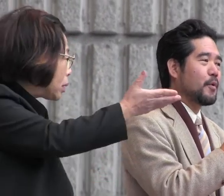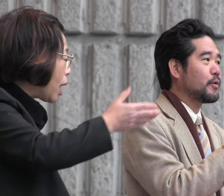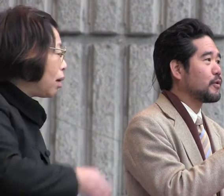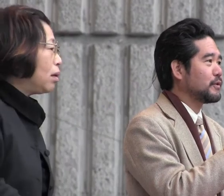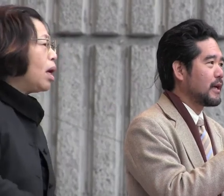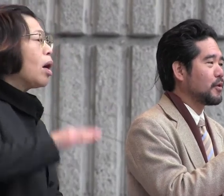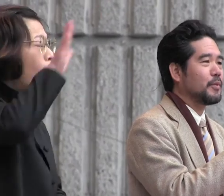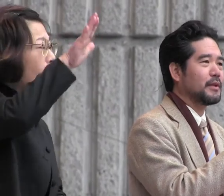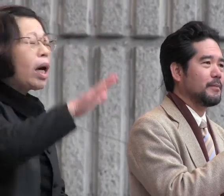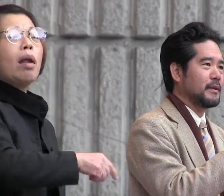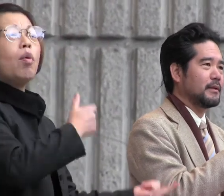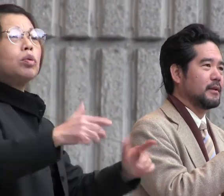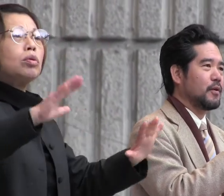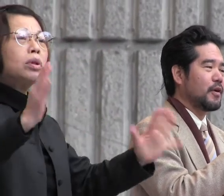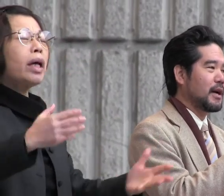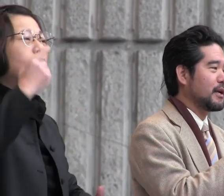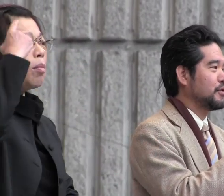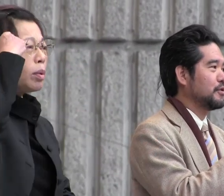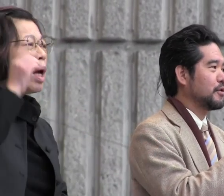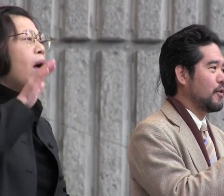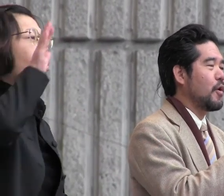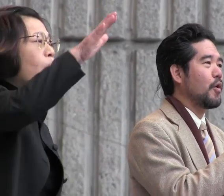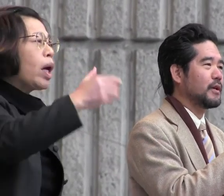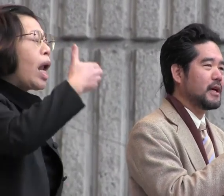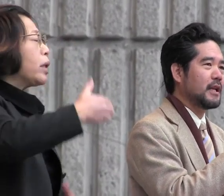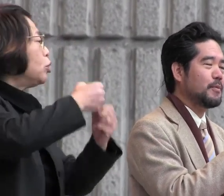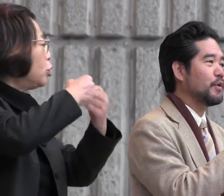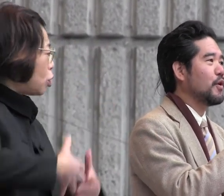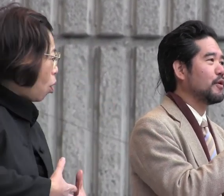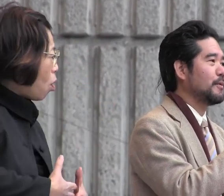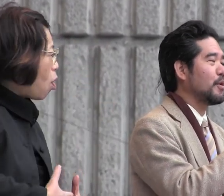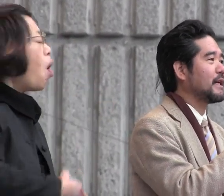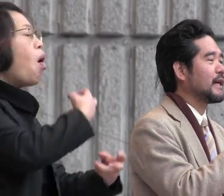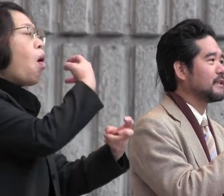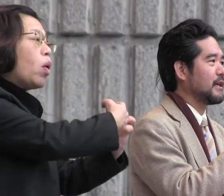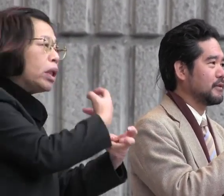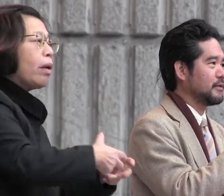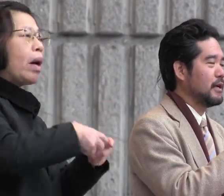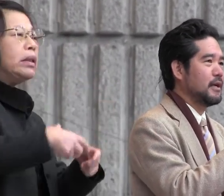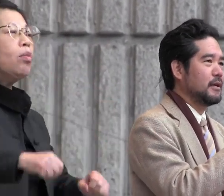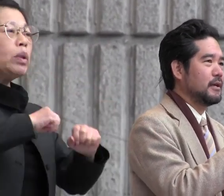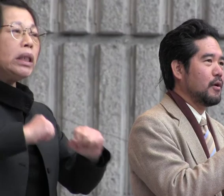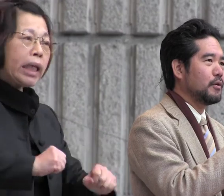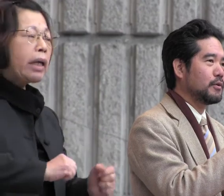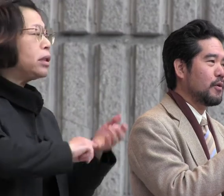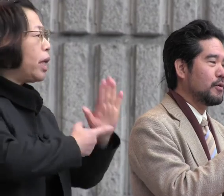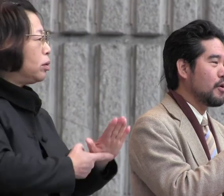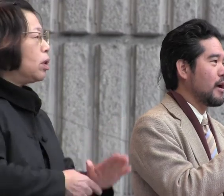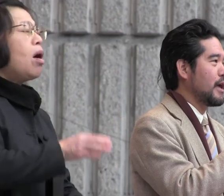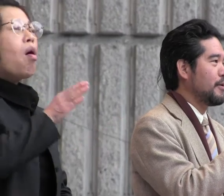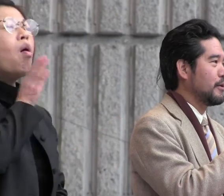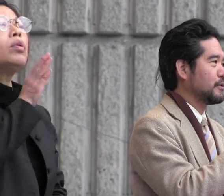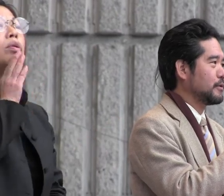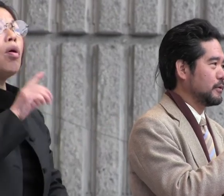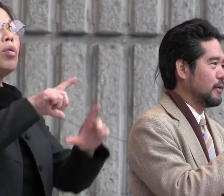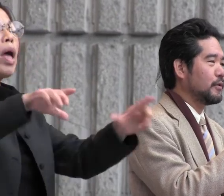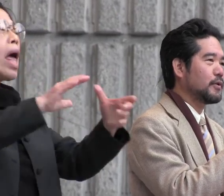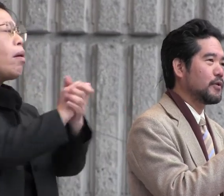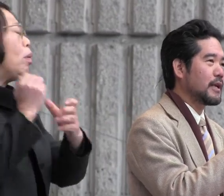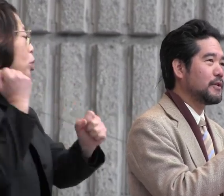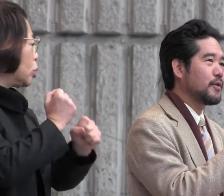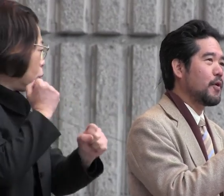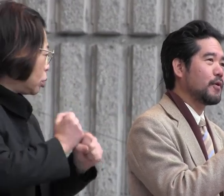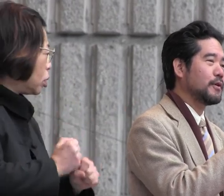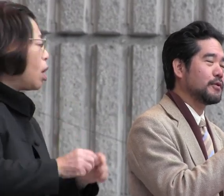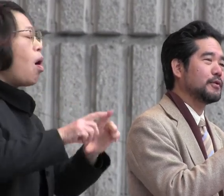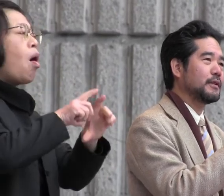れからでも遅くないと思ってます。これから9条を沖縄にも日本にも生かしていく、本当の平和を作る、本